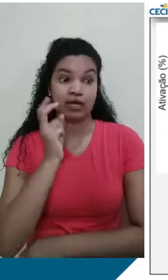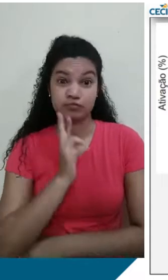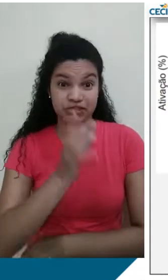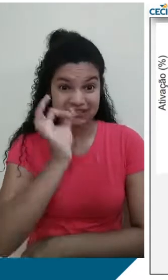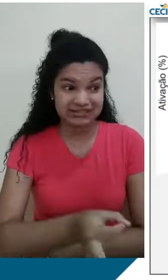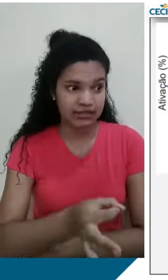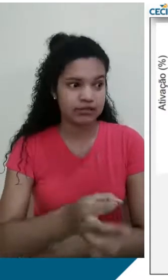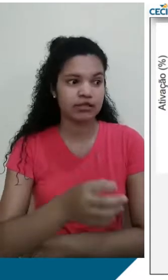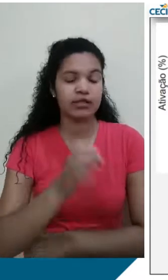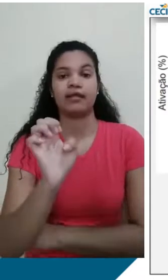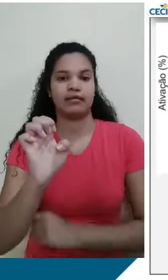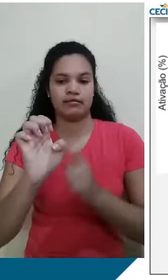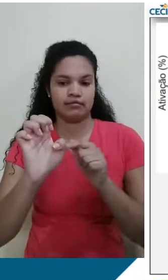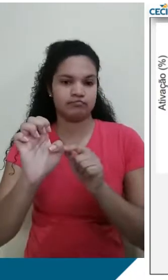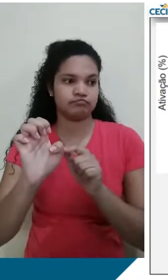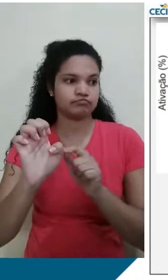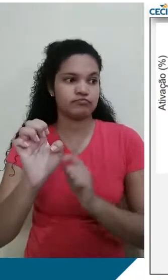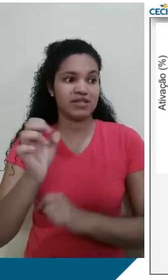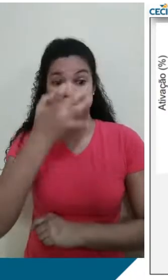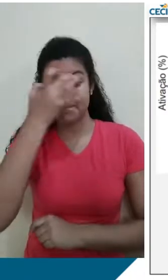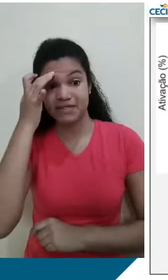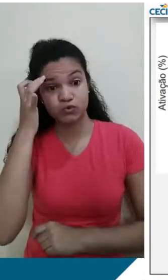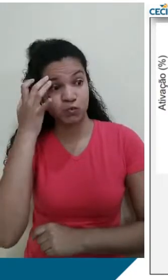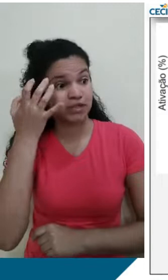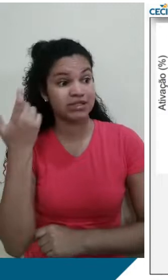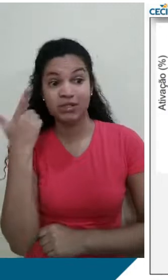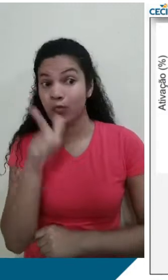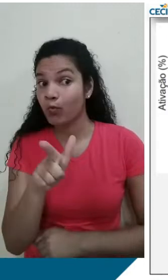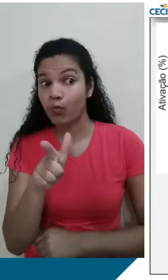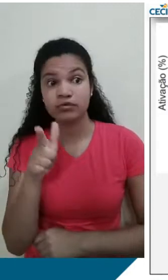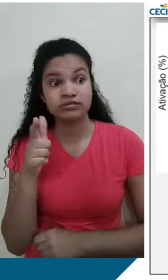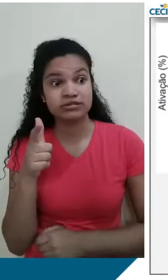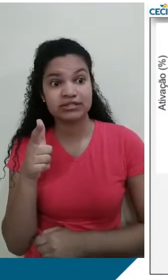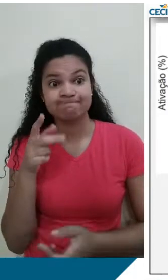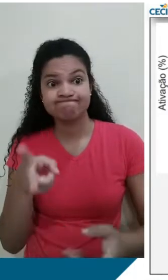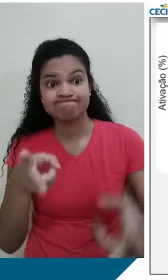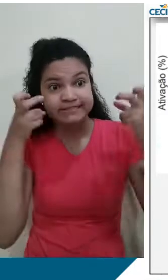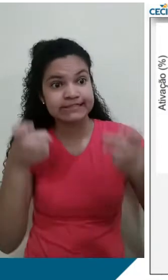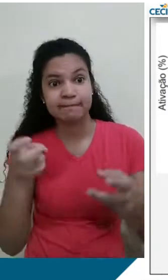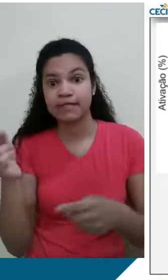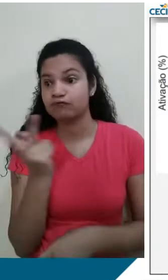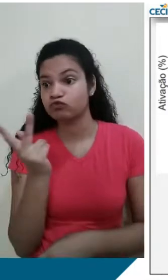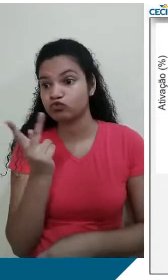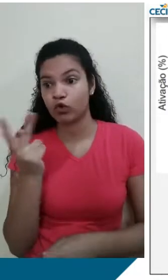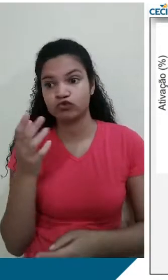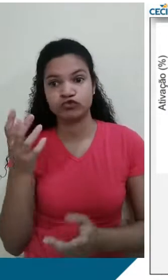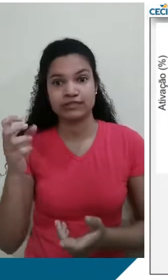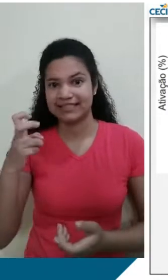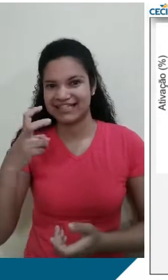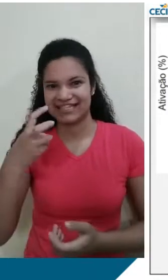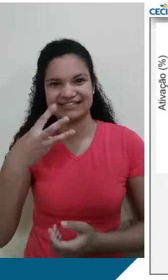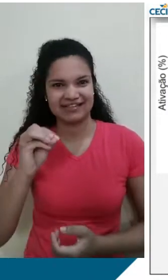da questão é a letra E. O indivíduo seria incapaz de distinguir os dois comprimentos de onda,